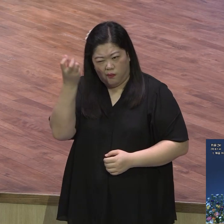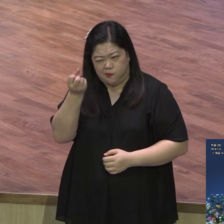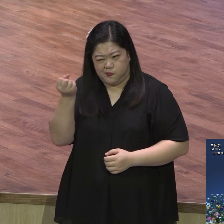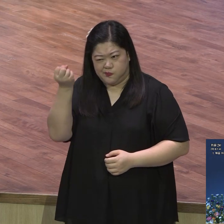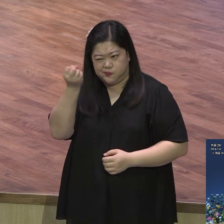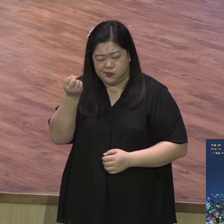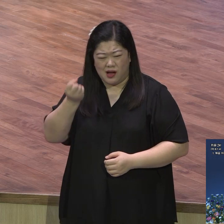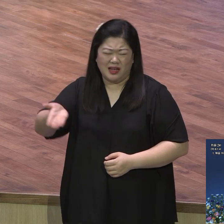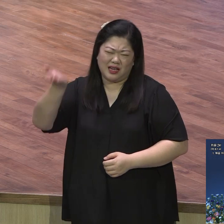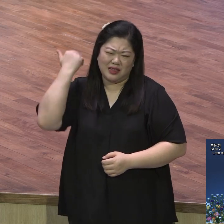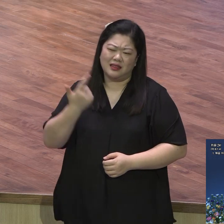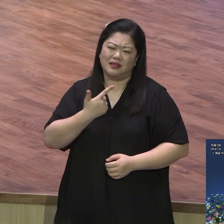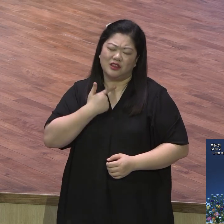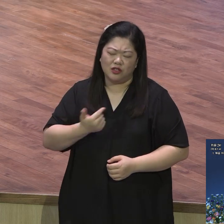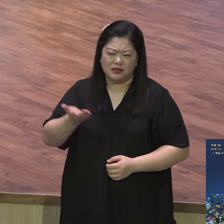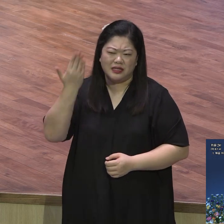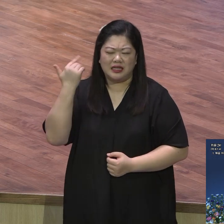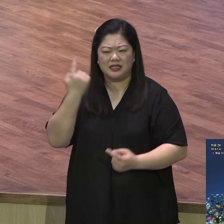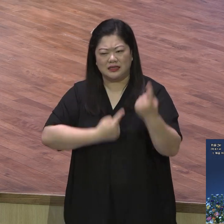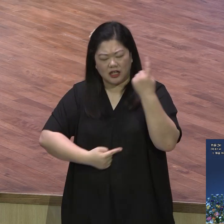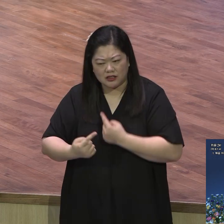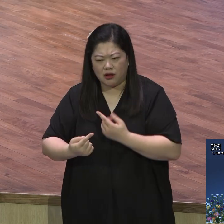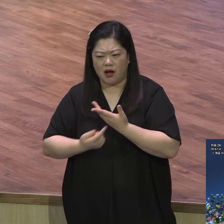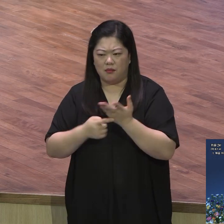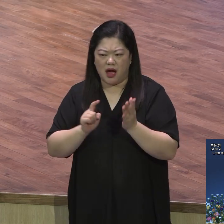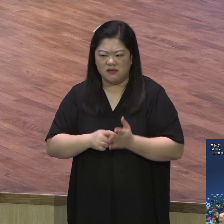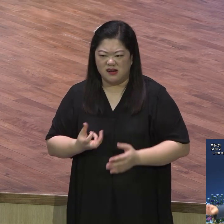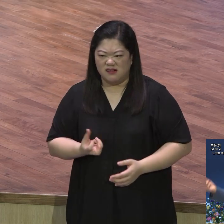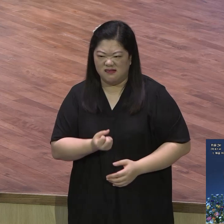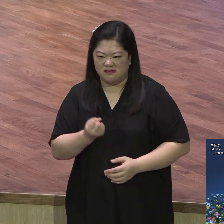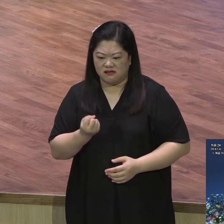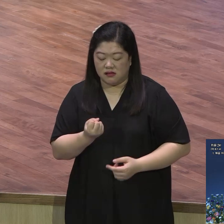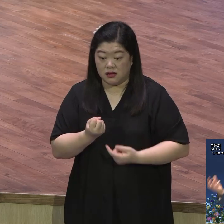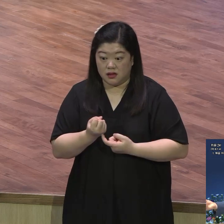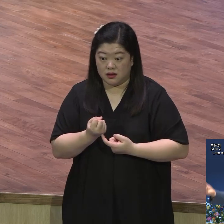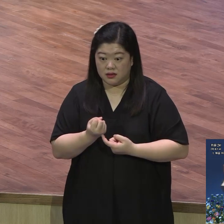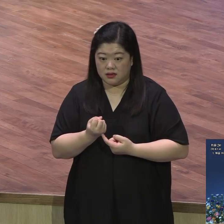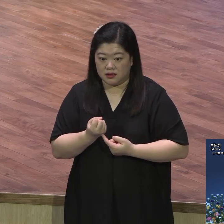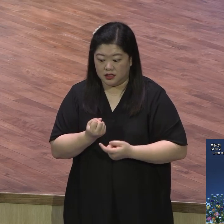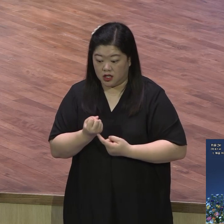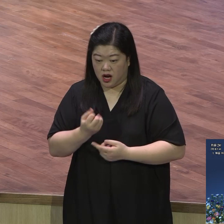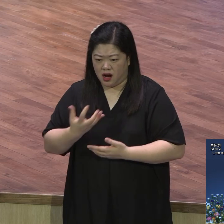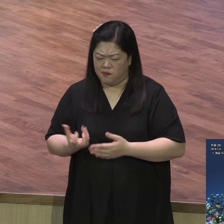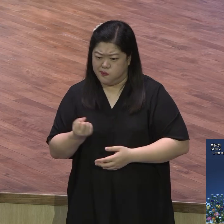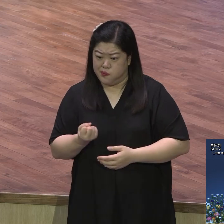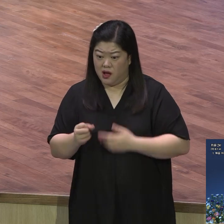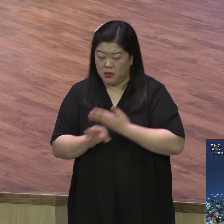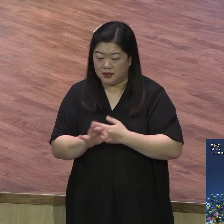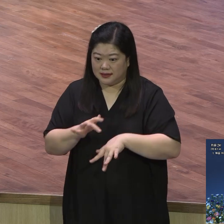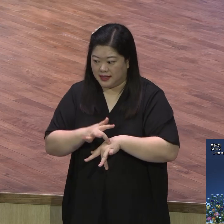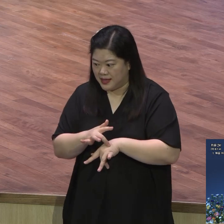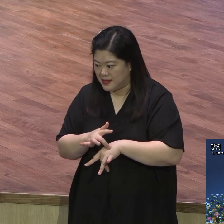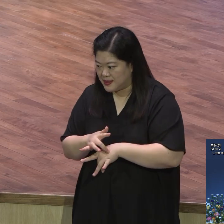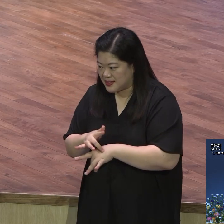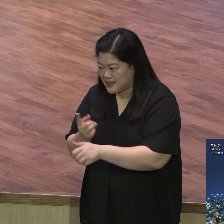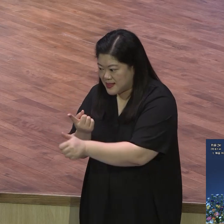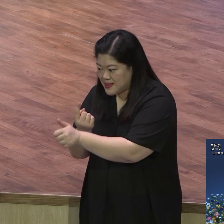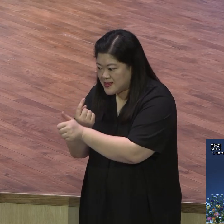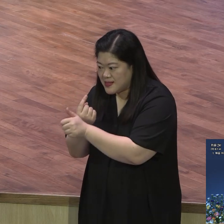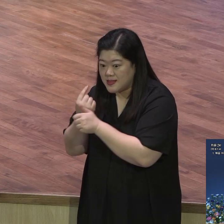과거에 실수했던 거 과거에 무슨 잘못됐던 거 이런 거 가지고 자꾸 과거 영어로 살지 마세요. 여러분 미리